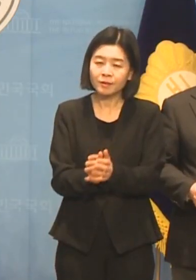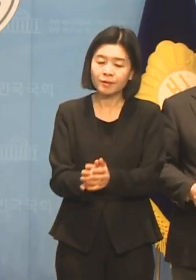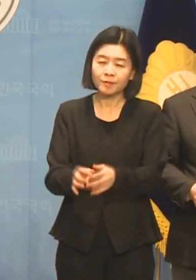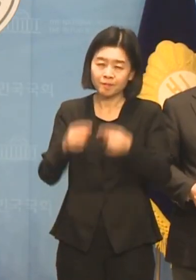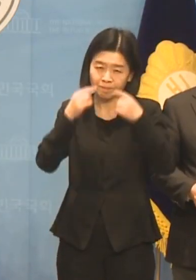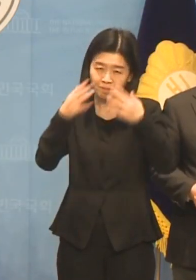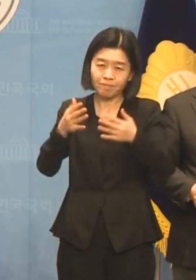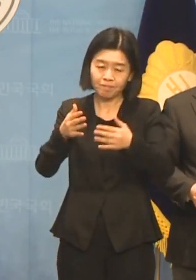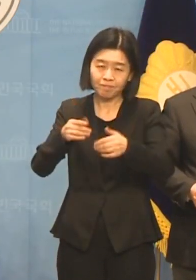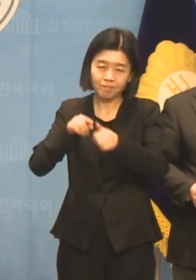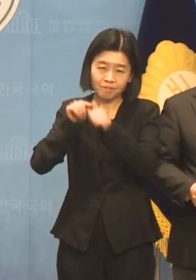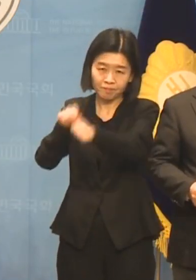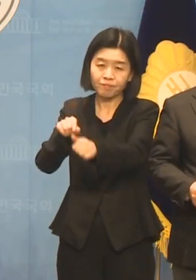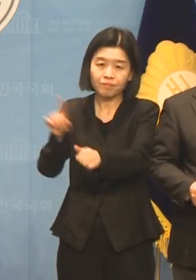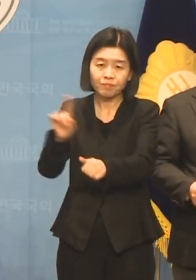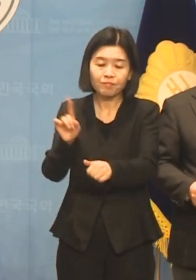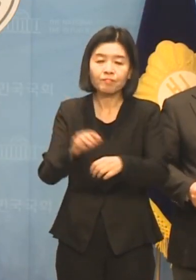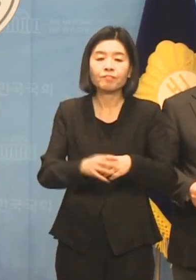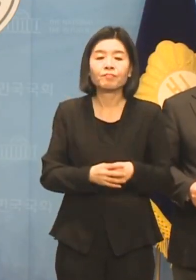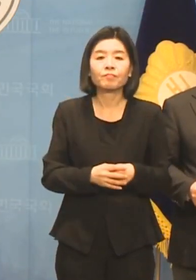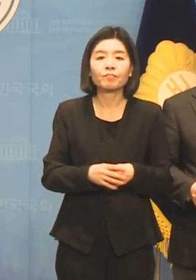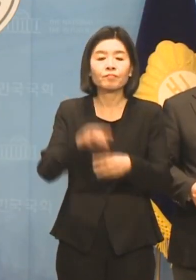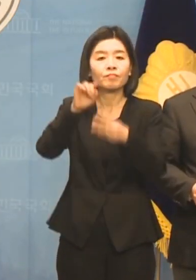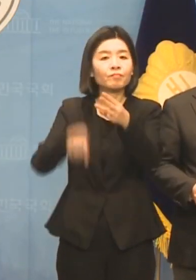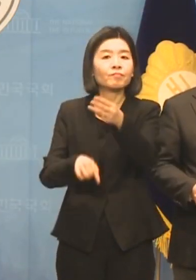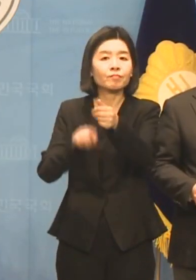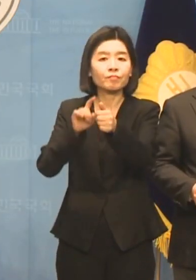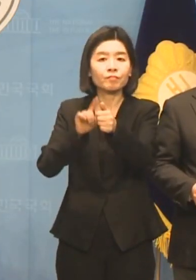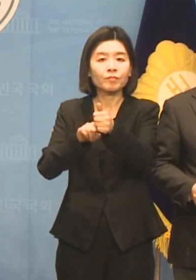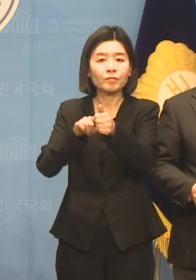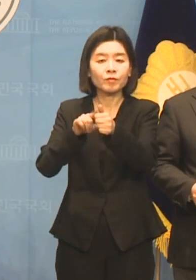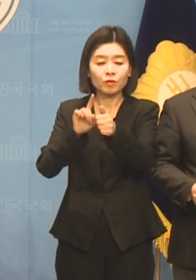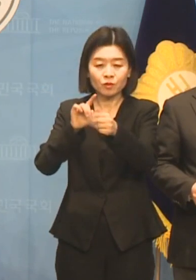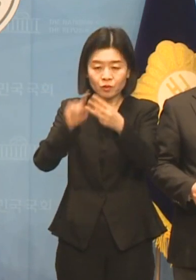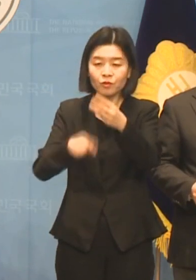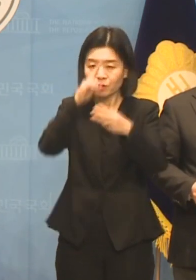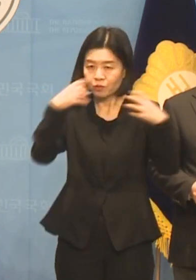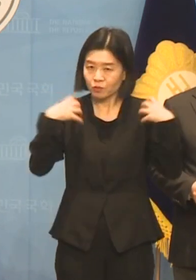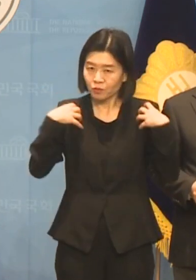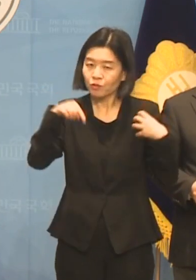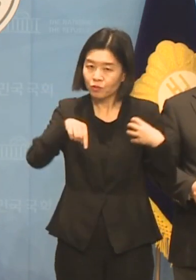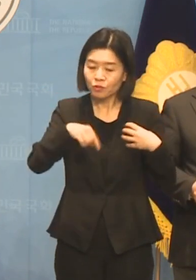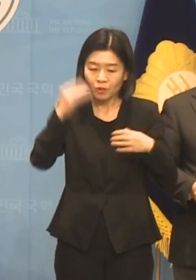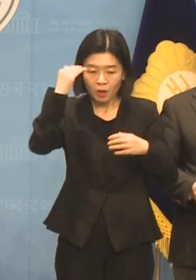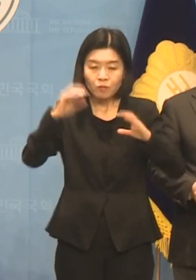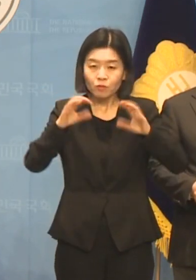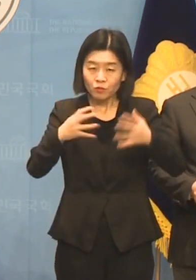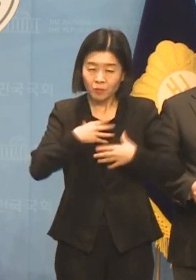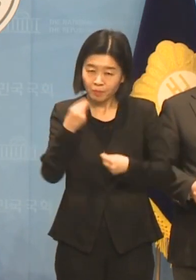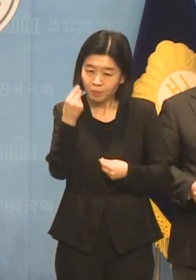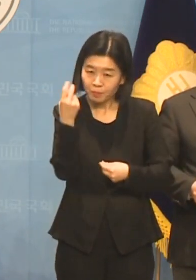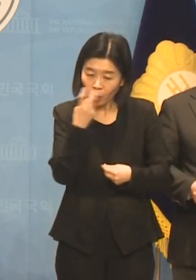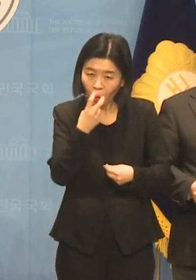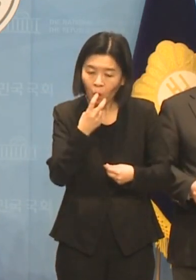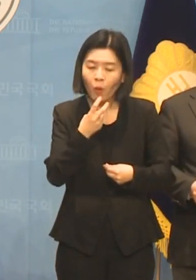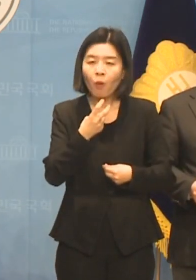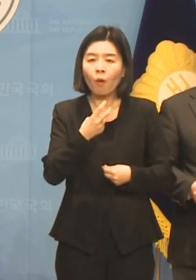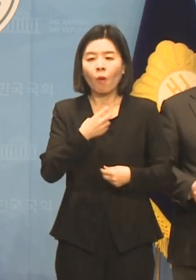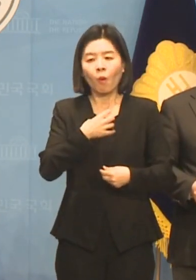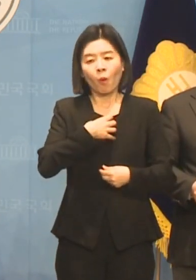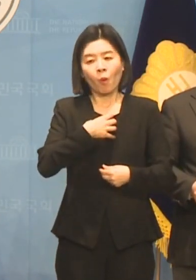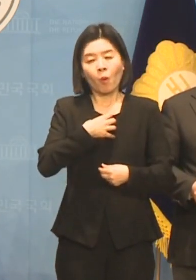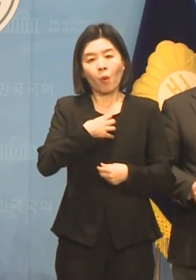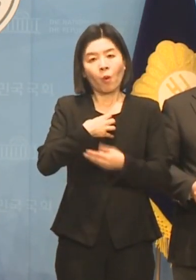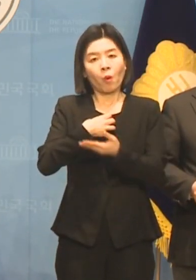요구합니다. 하나, 윤석열 정권이 대한민국의 안보를 위태롭게